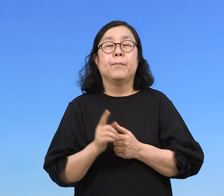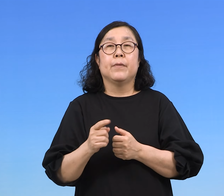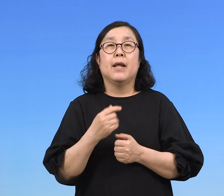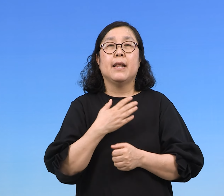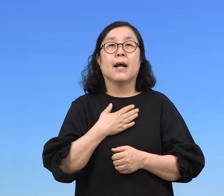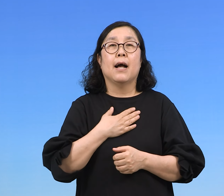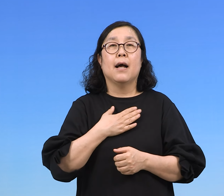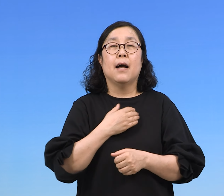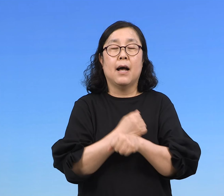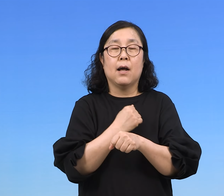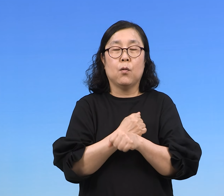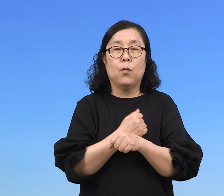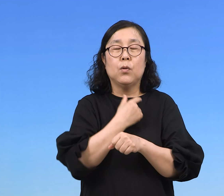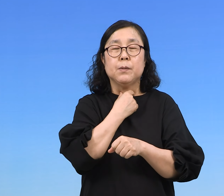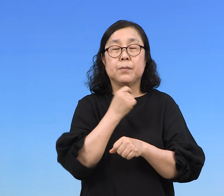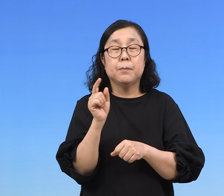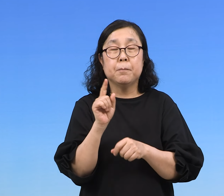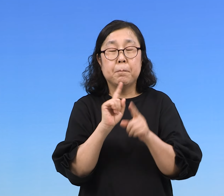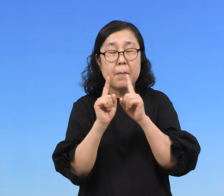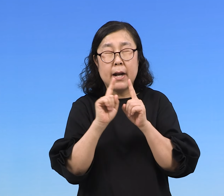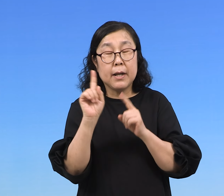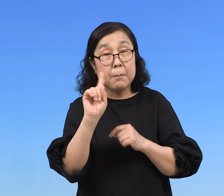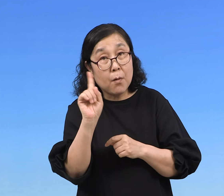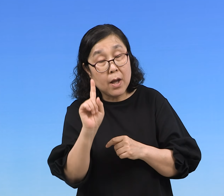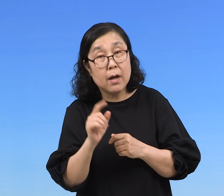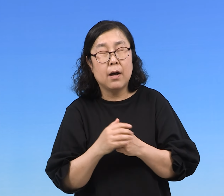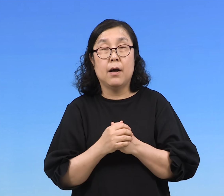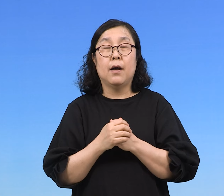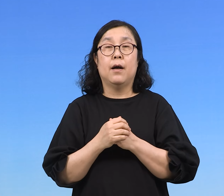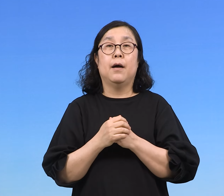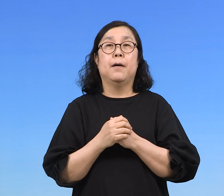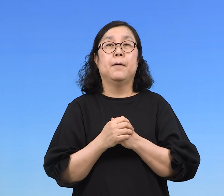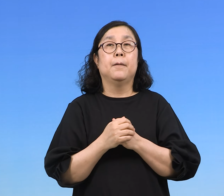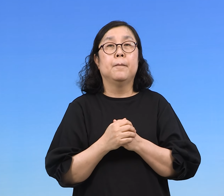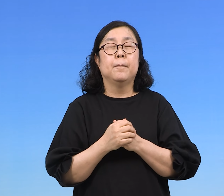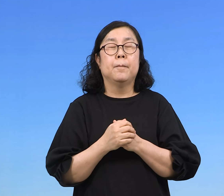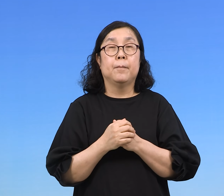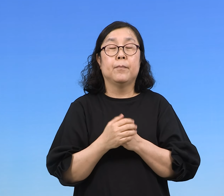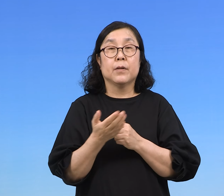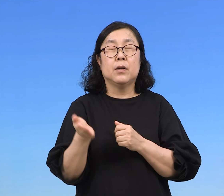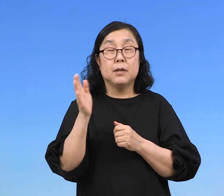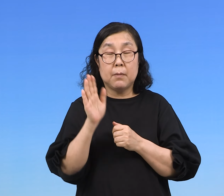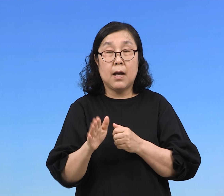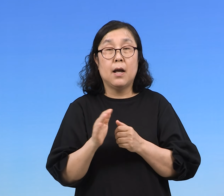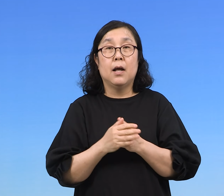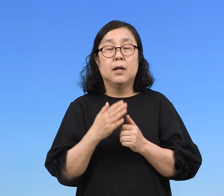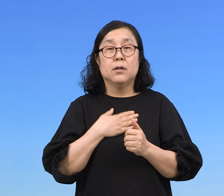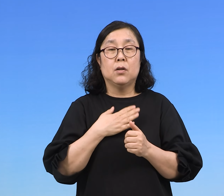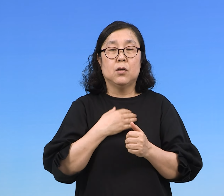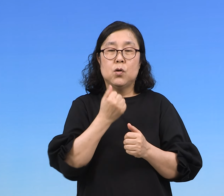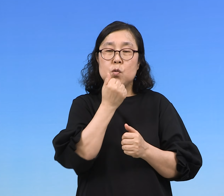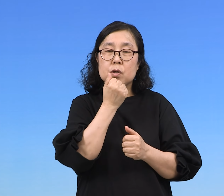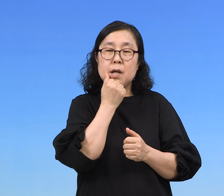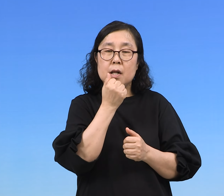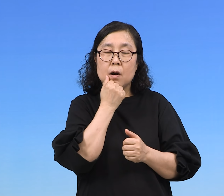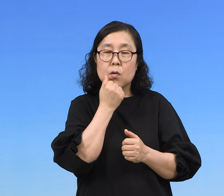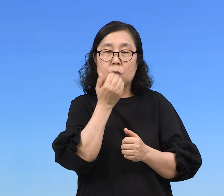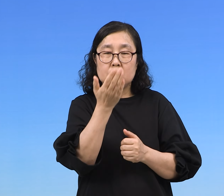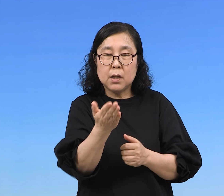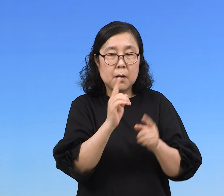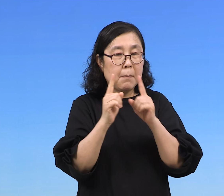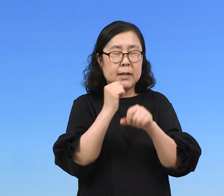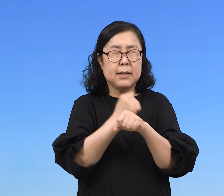뭘 강조하고 싶은 건가요, 이게? 이건 뭐 웃기려고 한 얘기가 틀림없을 것 같지만요, 그러나 여러분, 저는 웃기려고 드리는